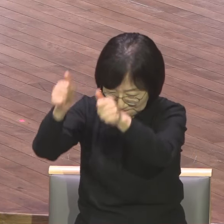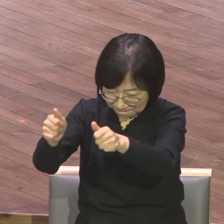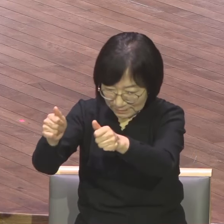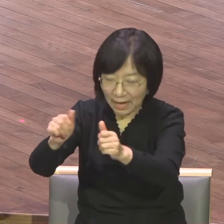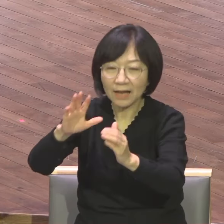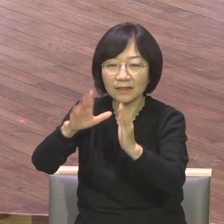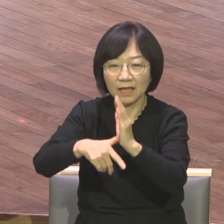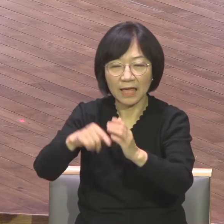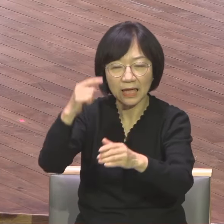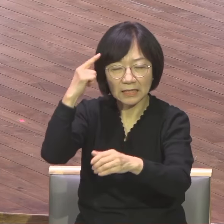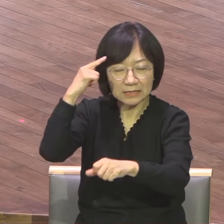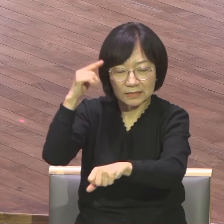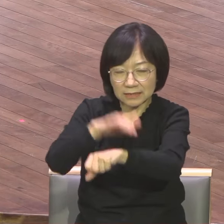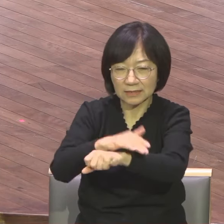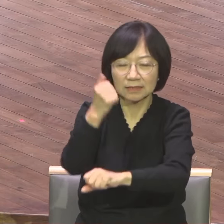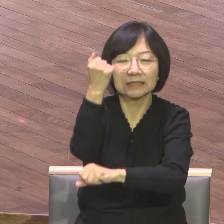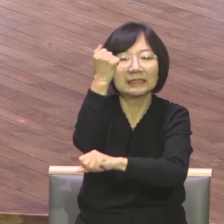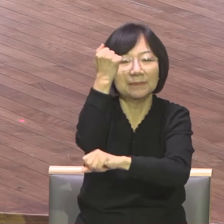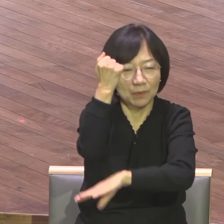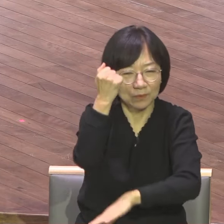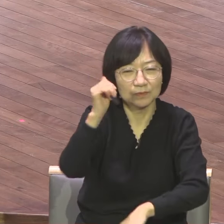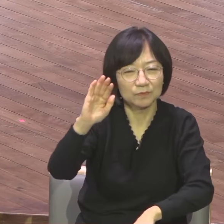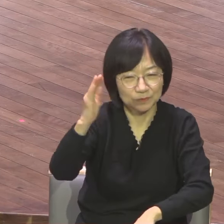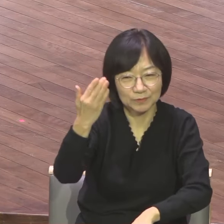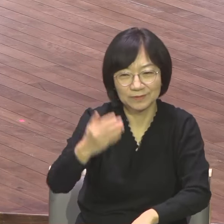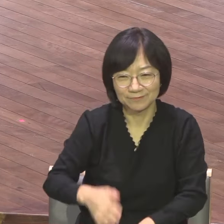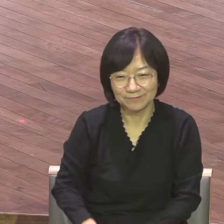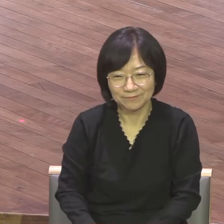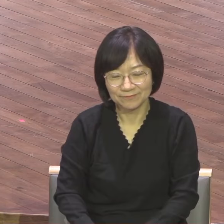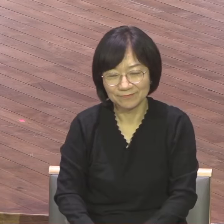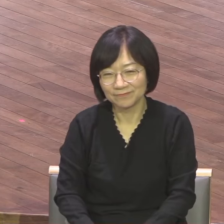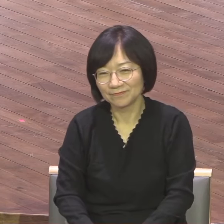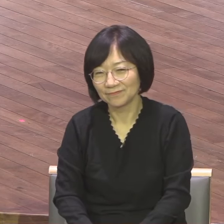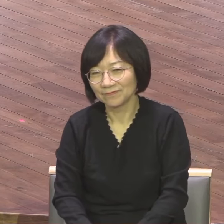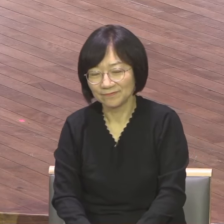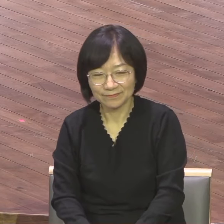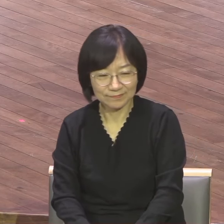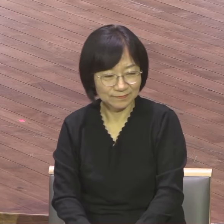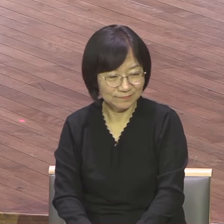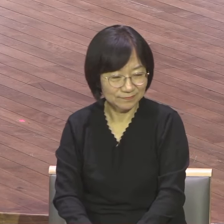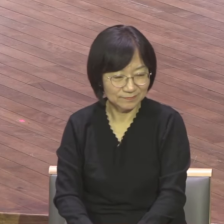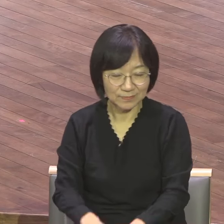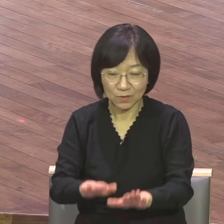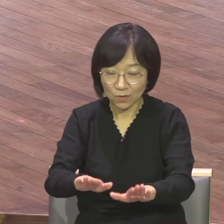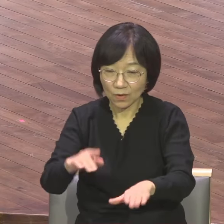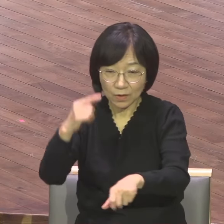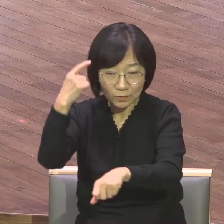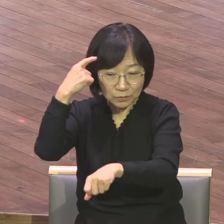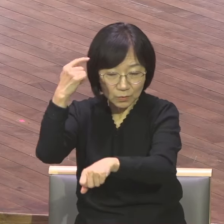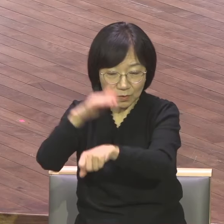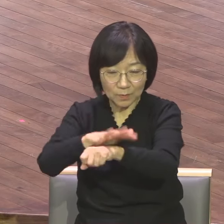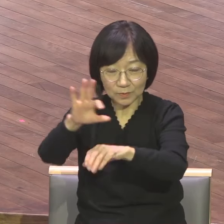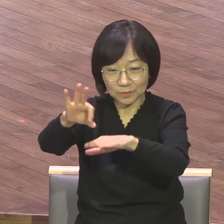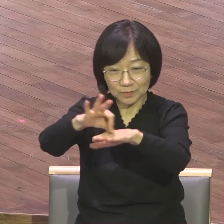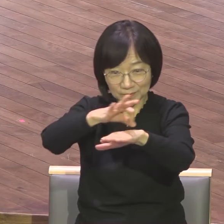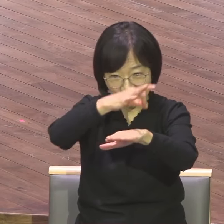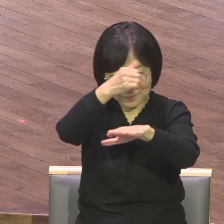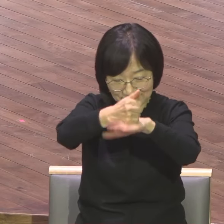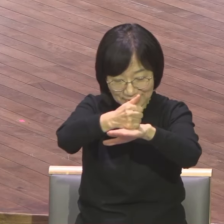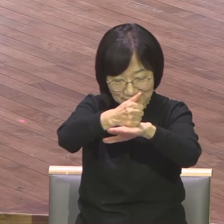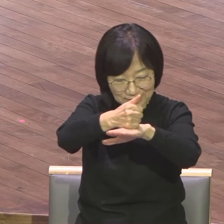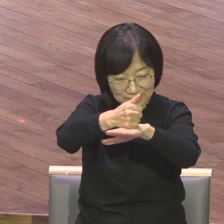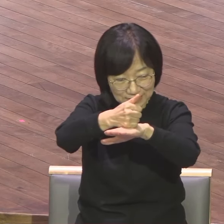지혜의 근본인 이유를 우리가 성경적으로 분명히 볼 수 있어야 돼요. 이 솔로몬이 지금까지도